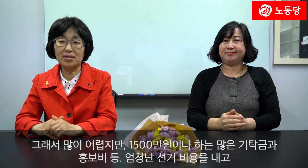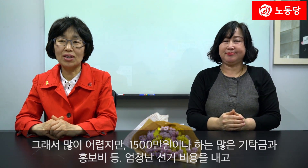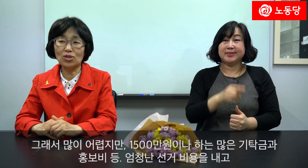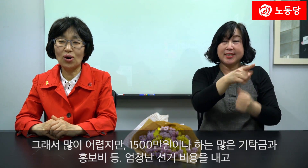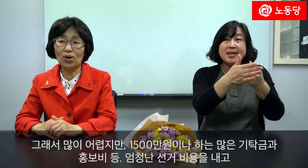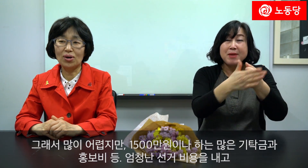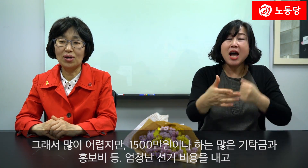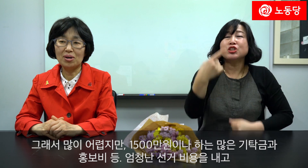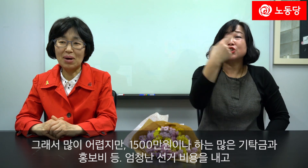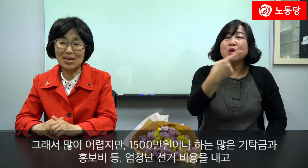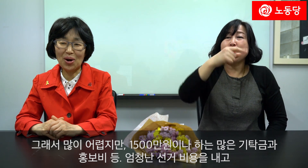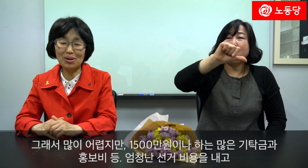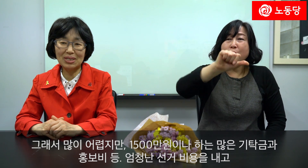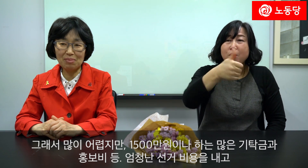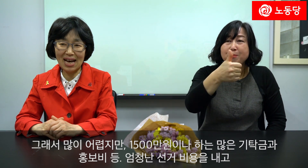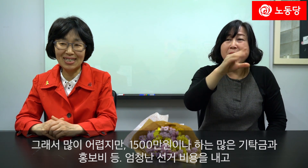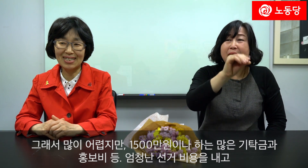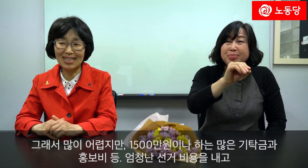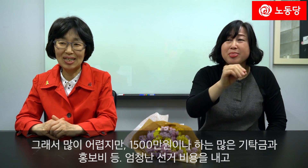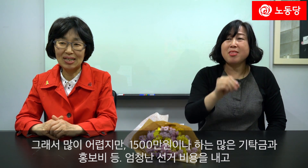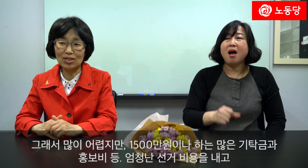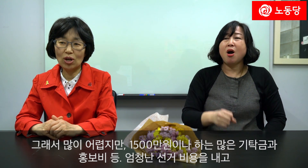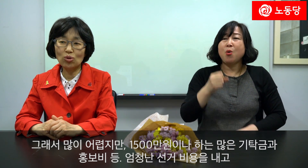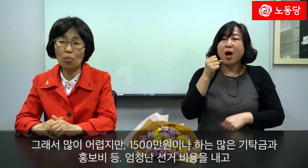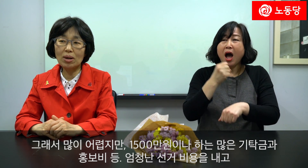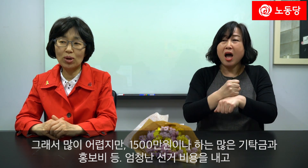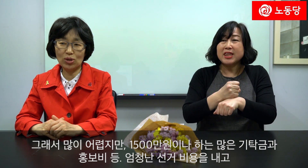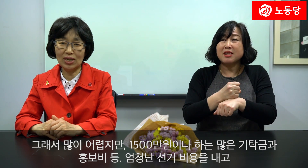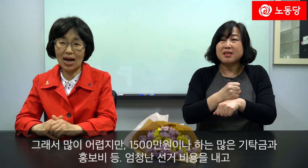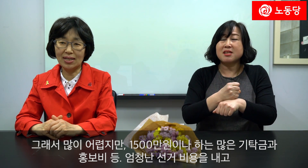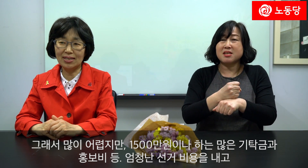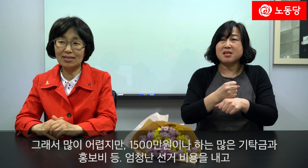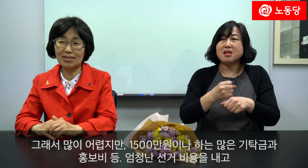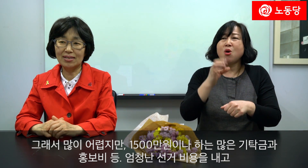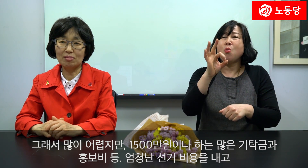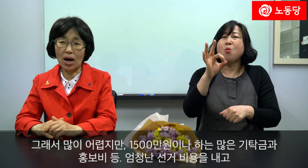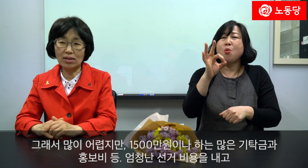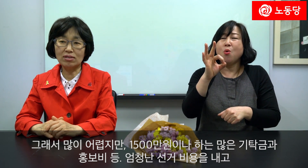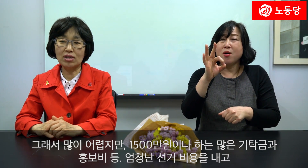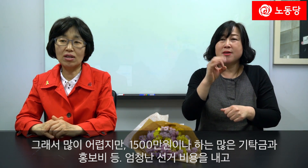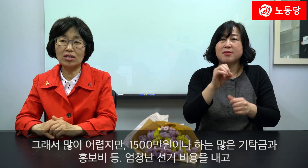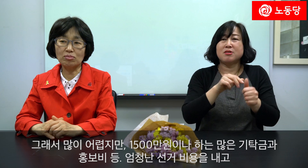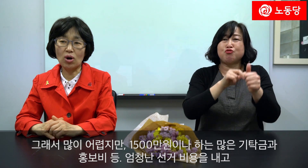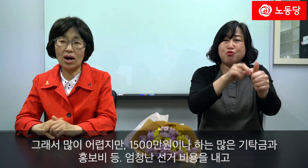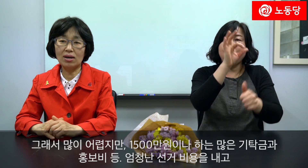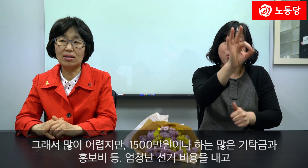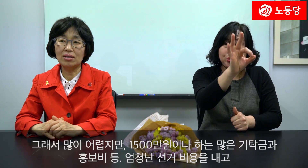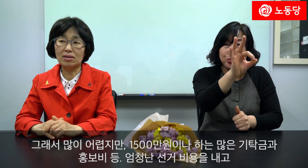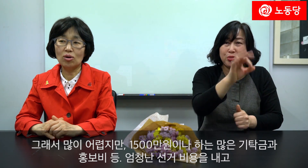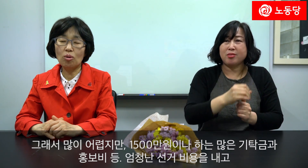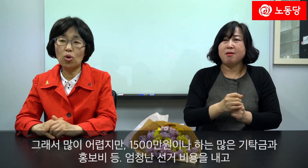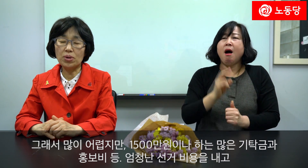네, 그래서 많이 어렵지만 1,500만 원이나 하는 많은